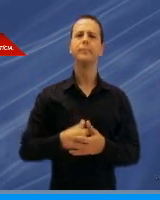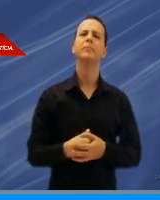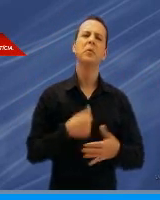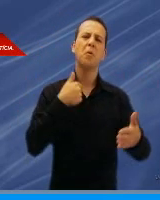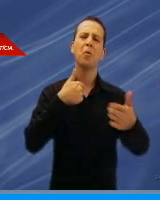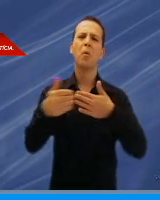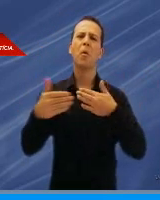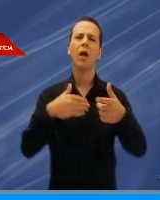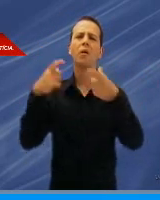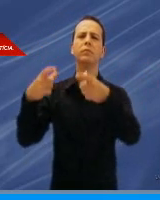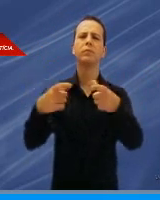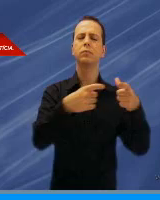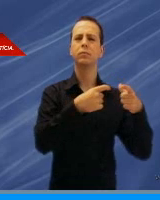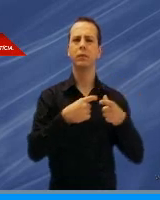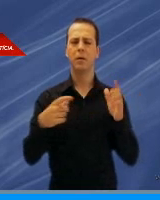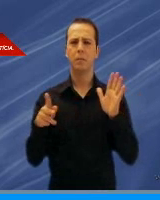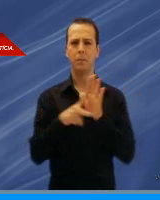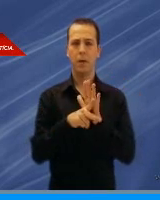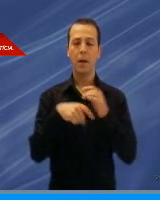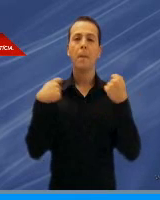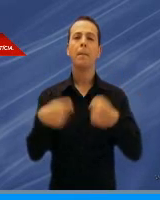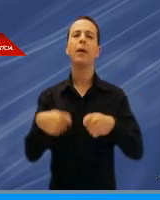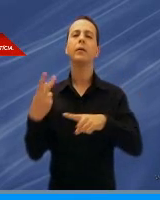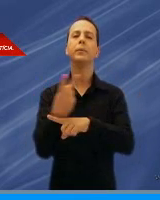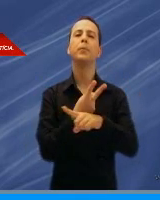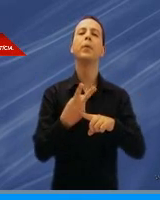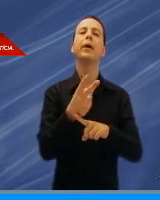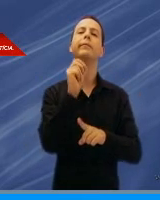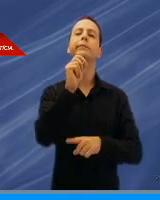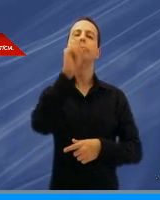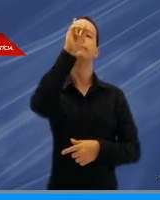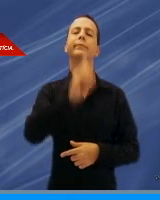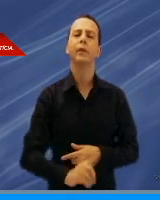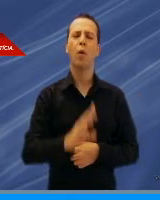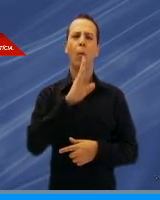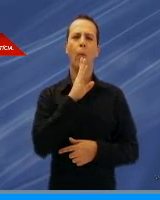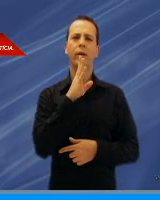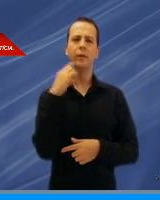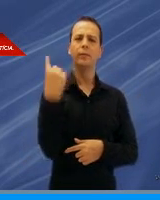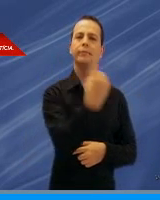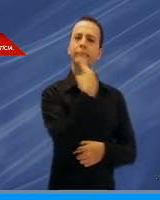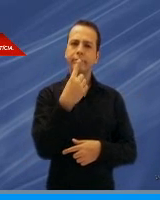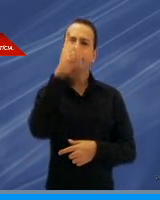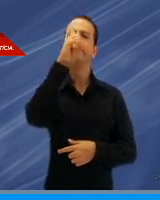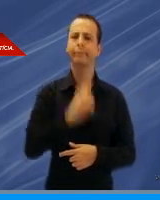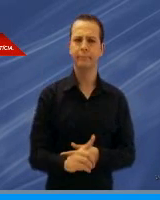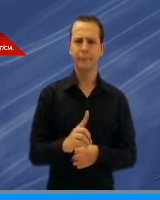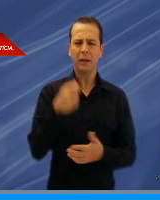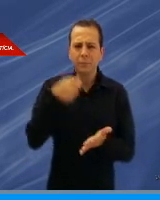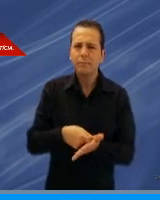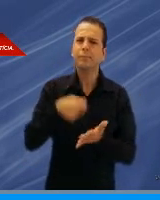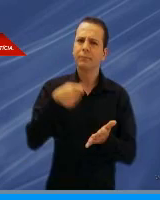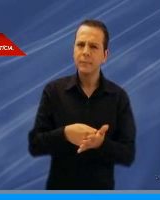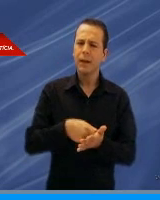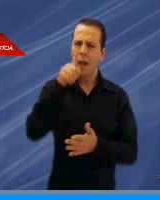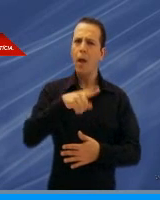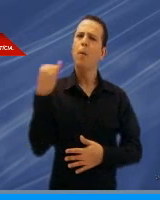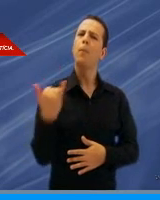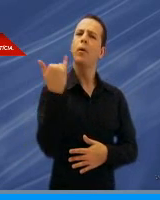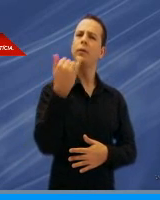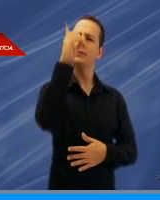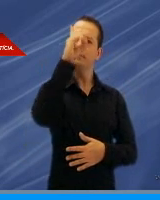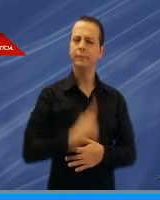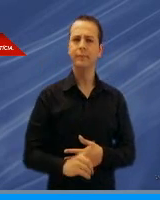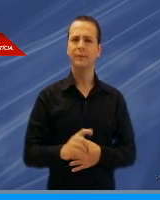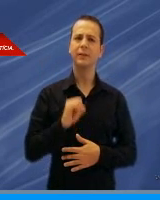em qualquer frente, temos que buscar nossos direitos. A gente tem que conhecer os nossos direitos e exigir os nossos direitos. Porque se a